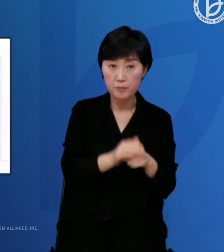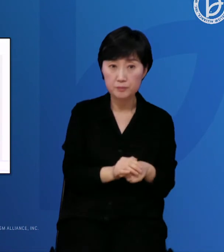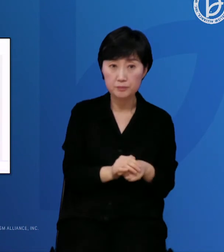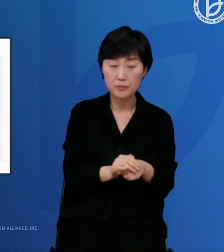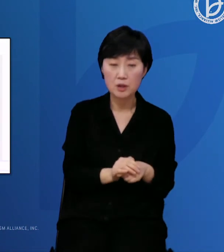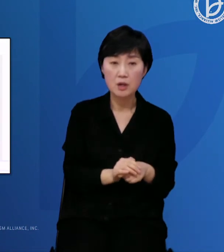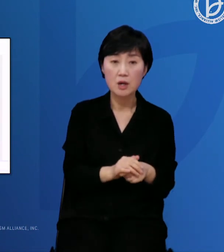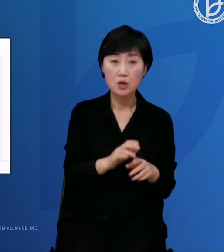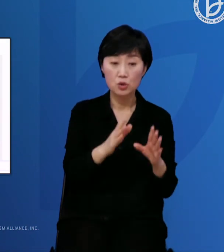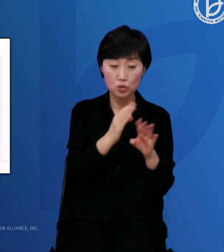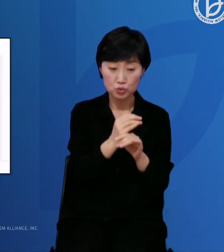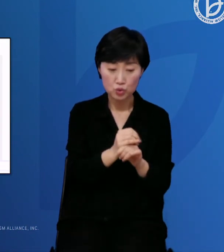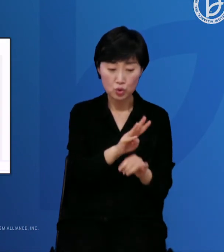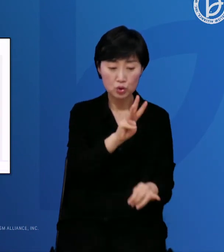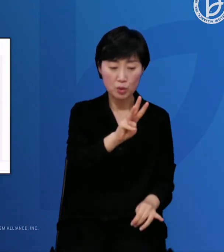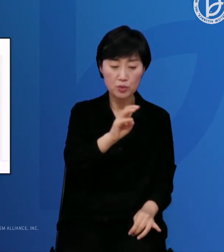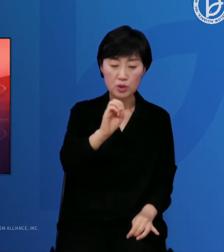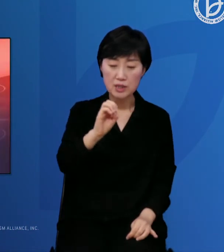wea.kr로 접속할 수 있습니다.